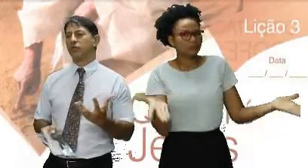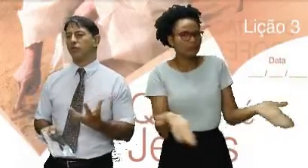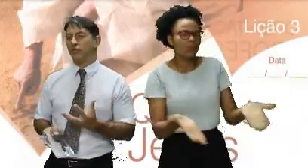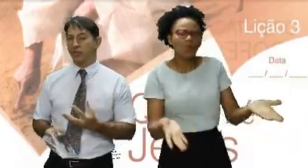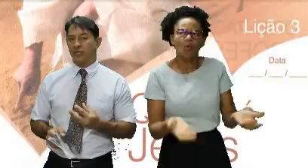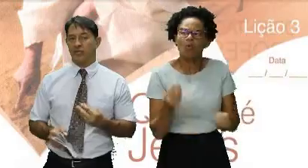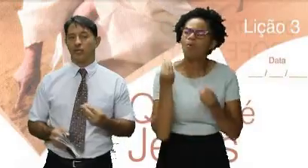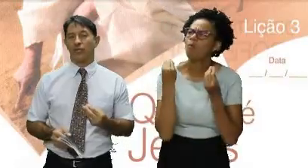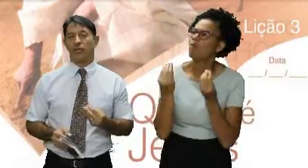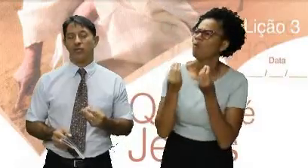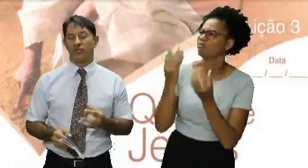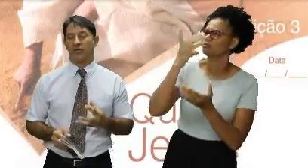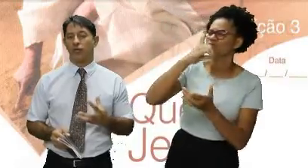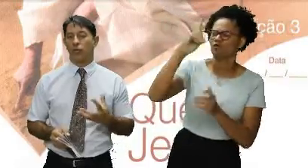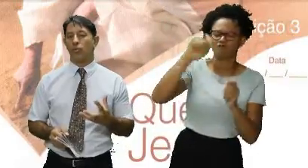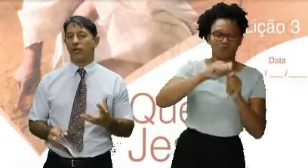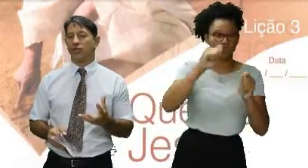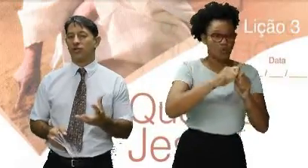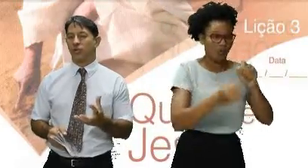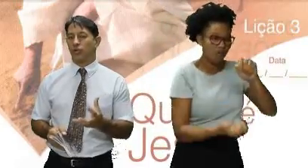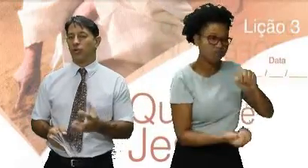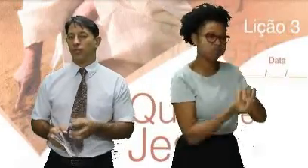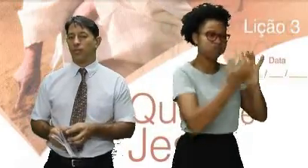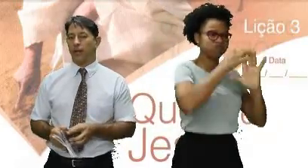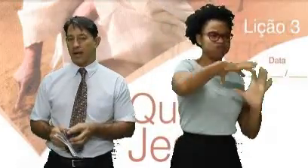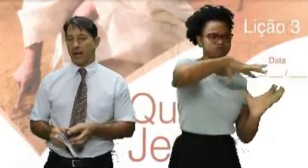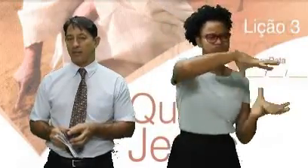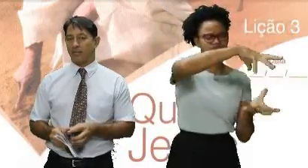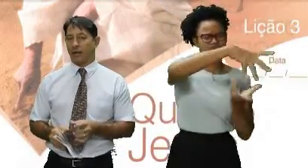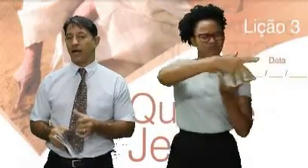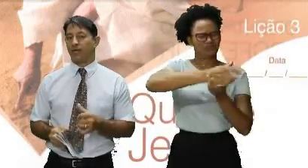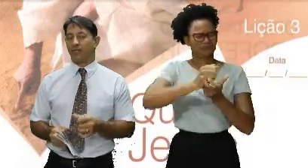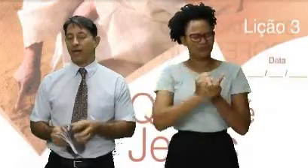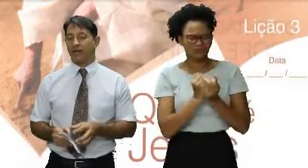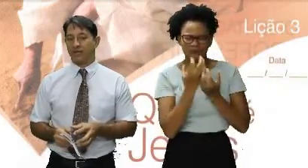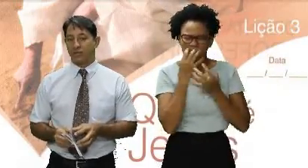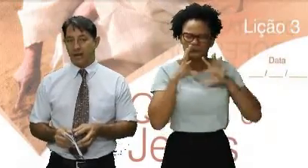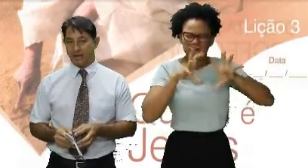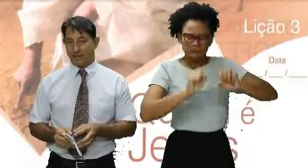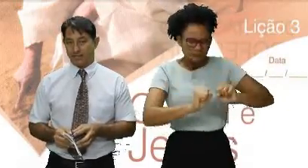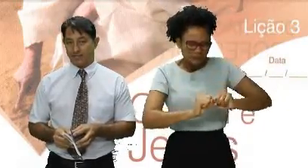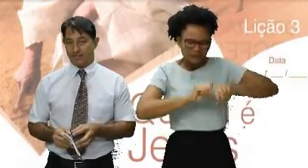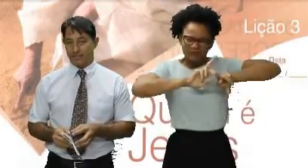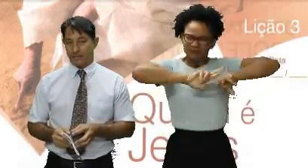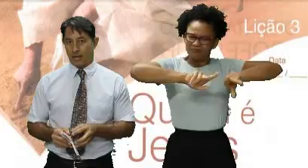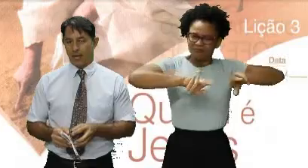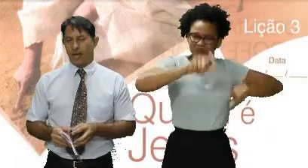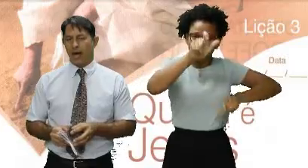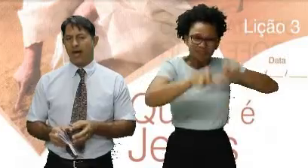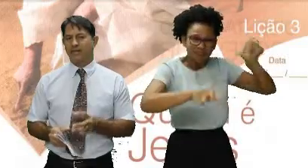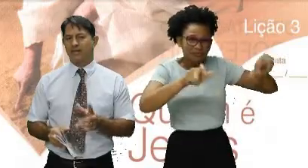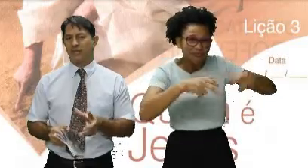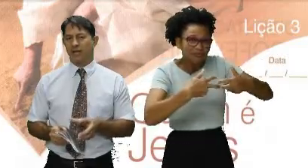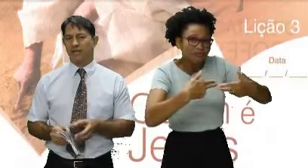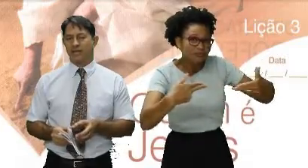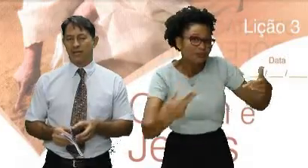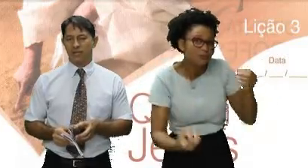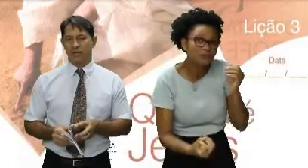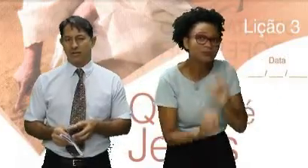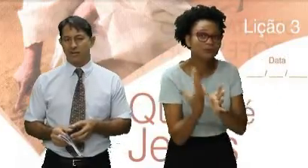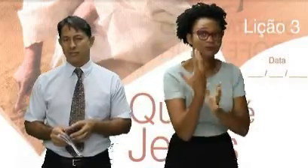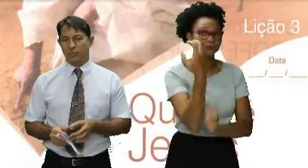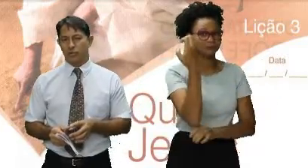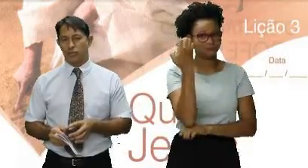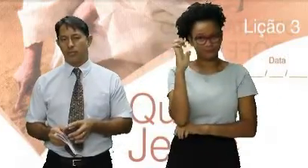Deus criou todas as coisas e como originou o pecado lá no Jardim do Éden. A segunda